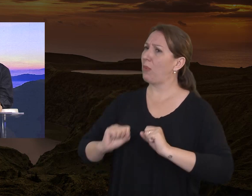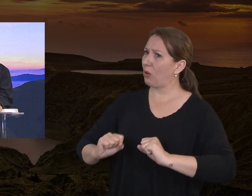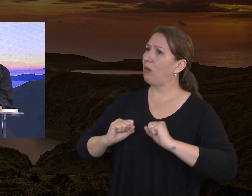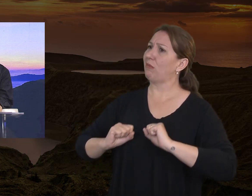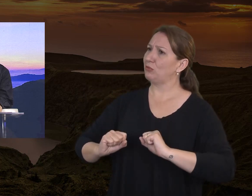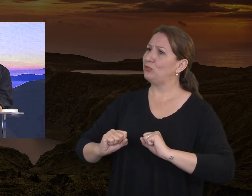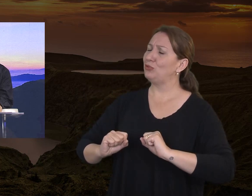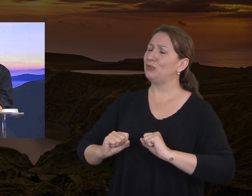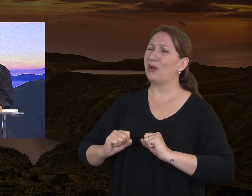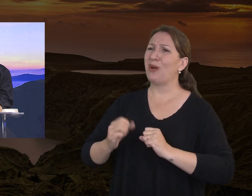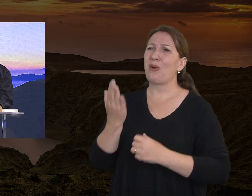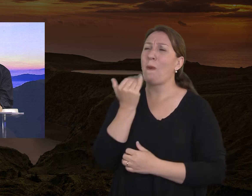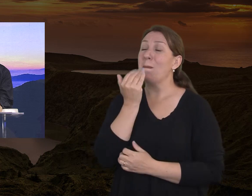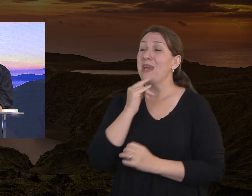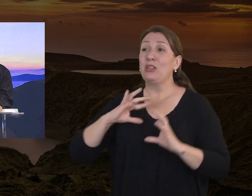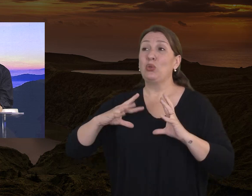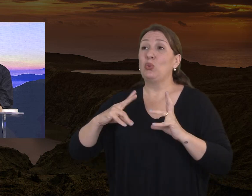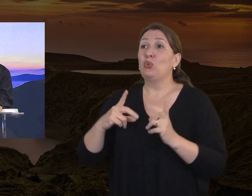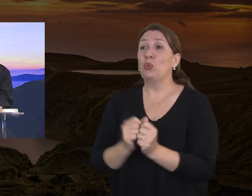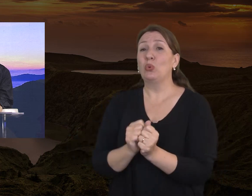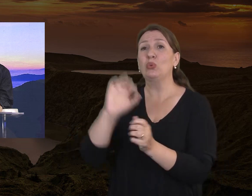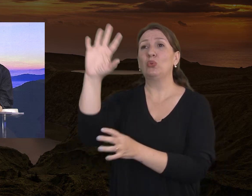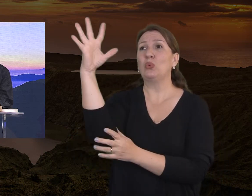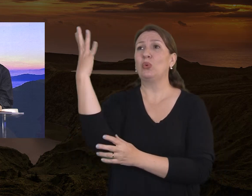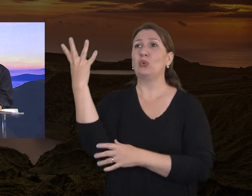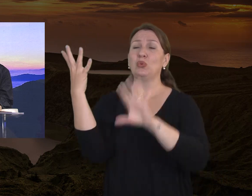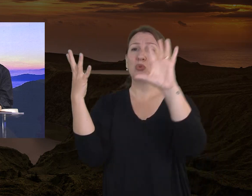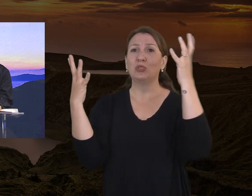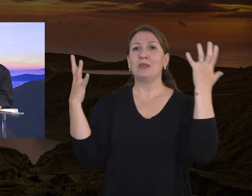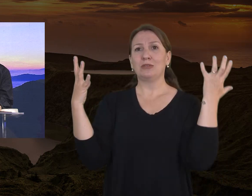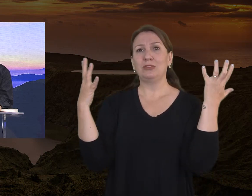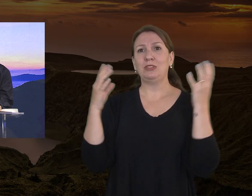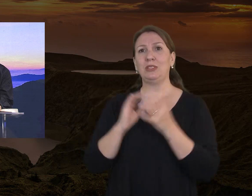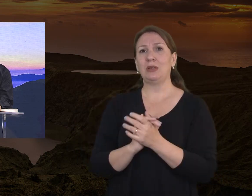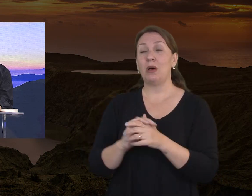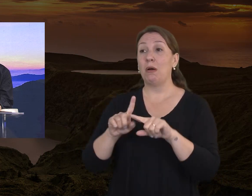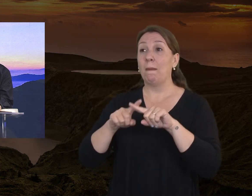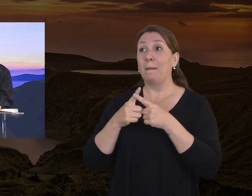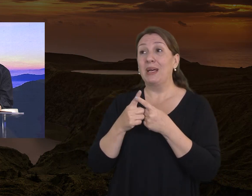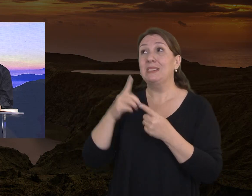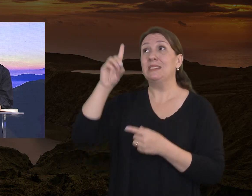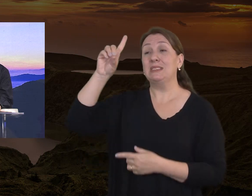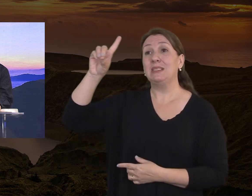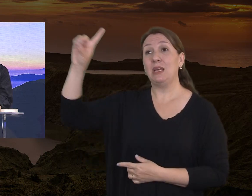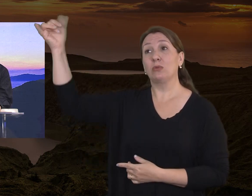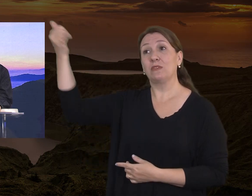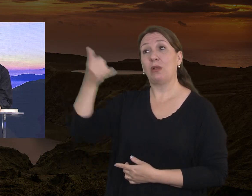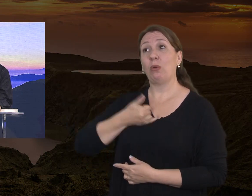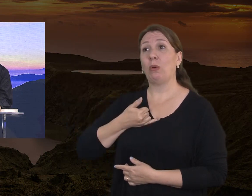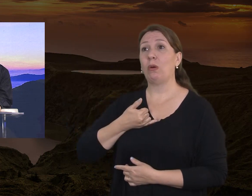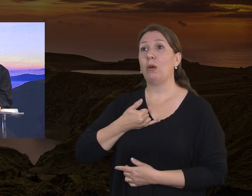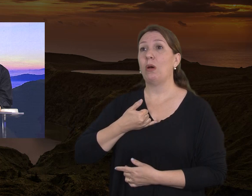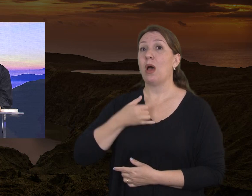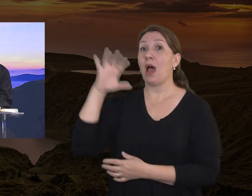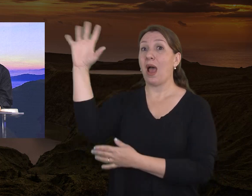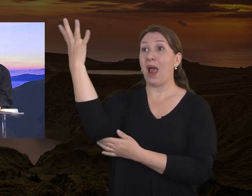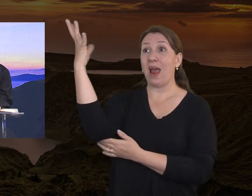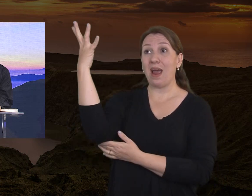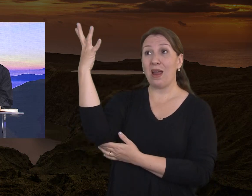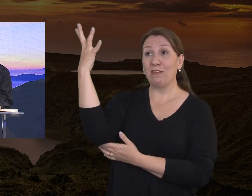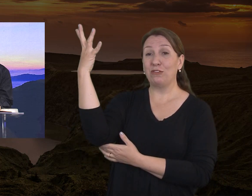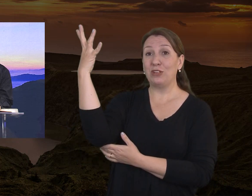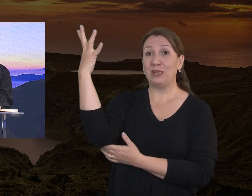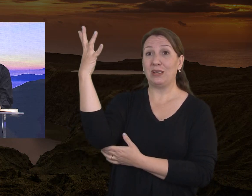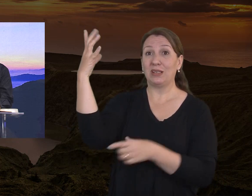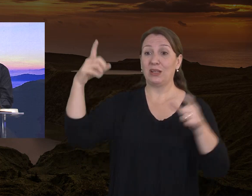jardim. Mas do fruto da árvore que está no centro do jardim, Deus disse: dele não comereis, nele não tocareis,